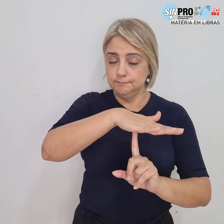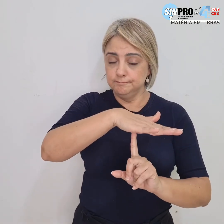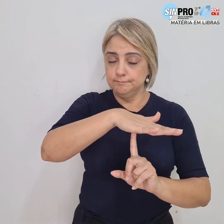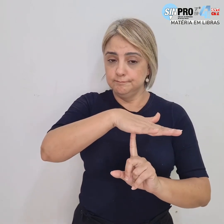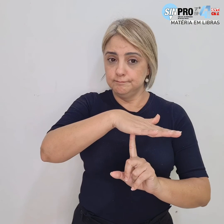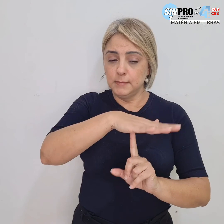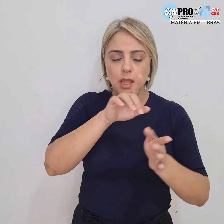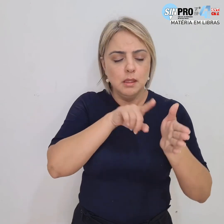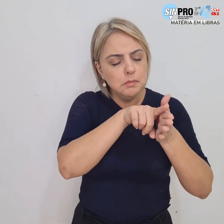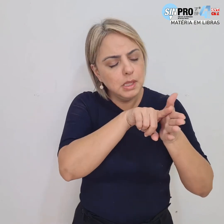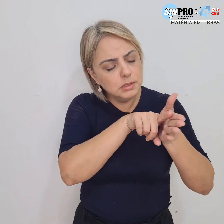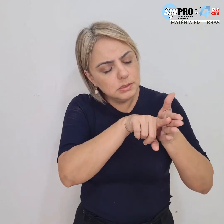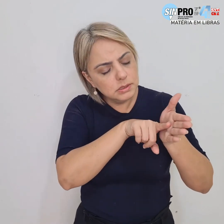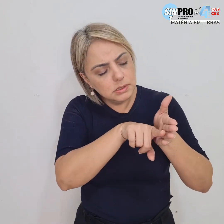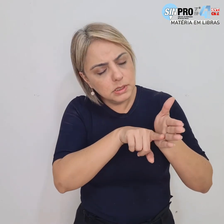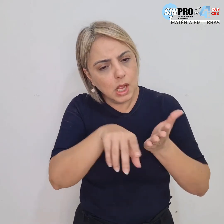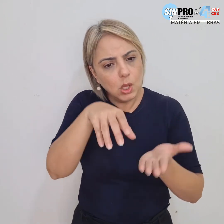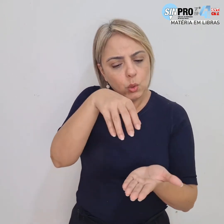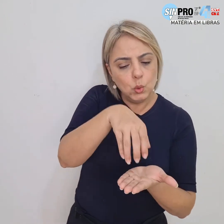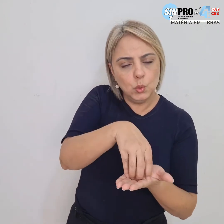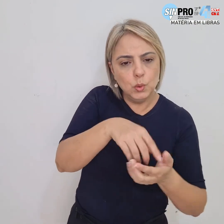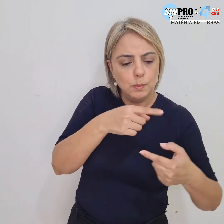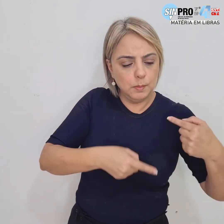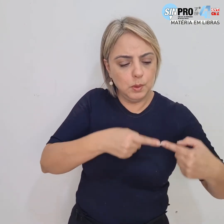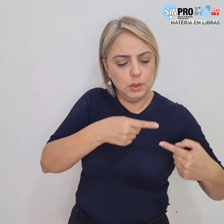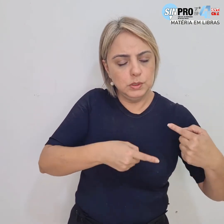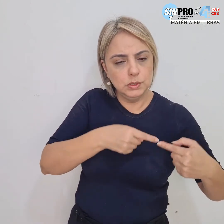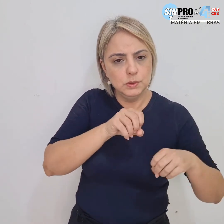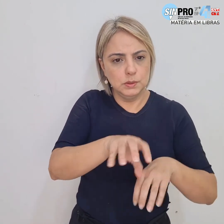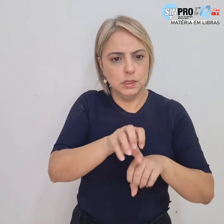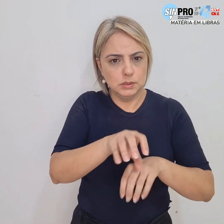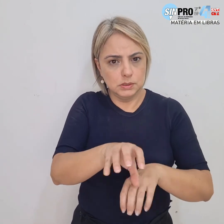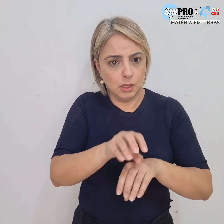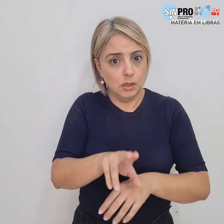e pesquisadora do Núcleo de Políticas Educacionais da universidade,